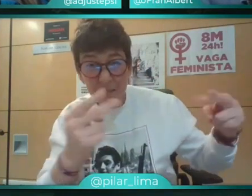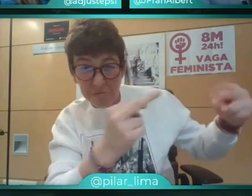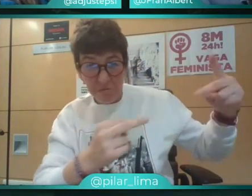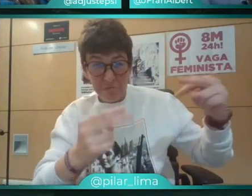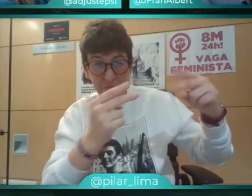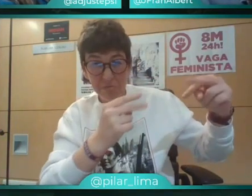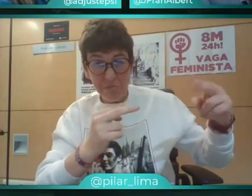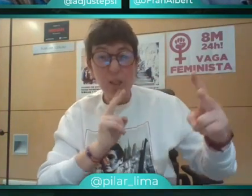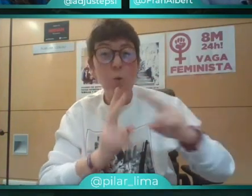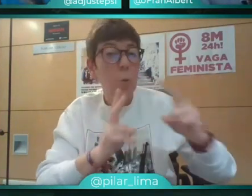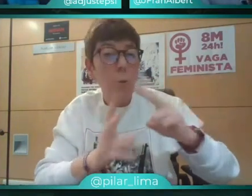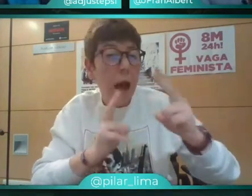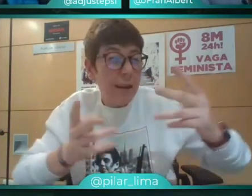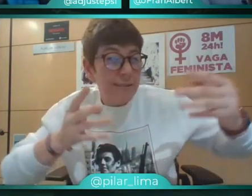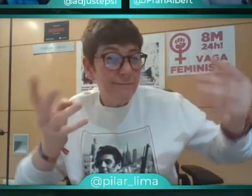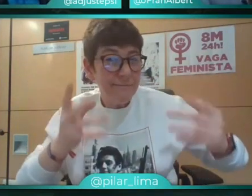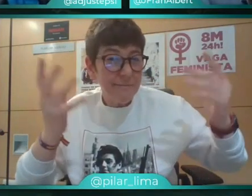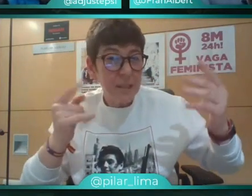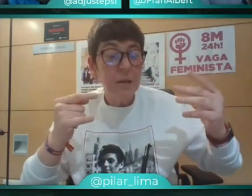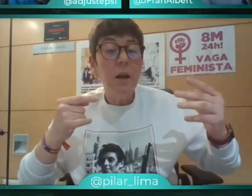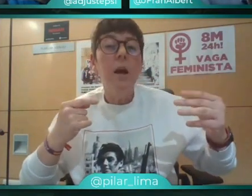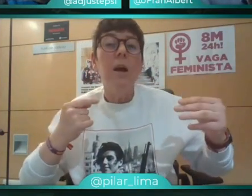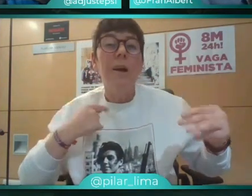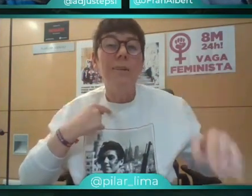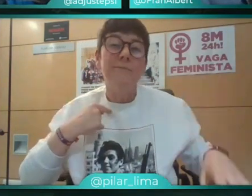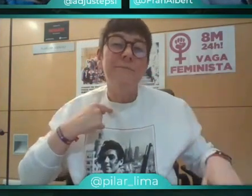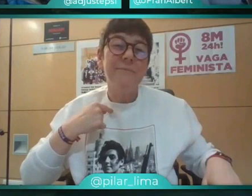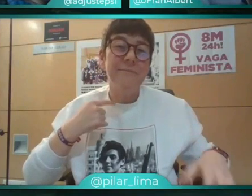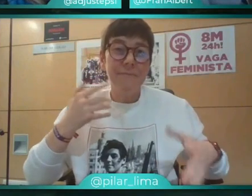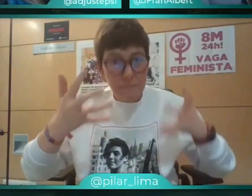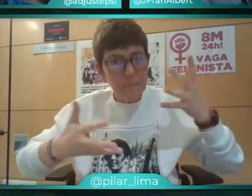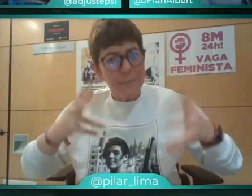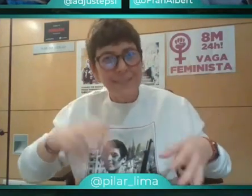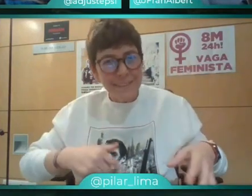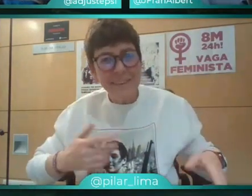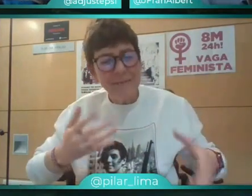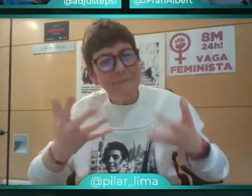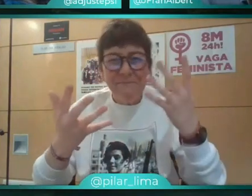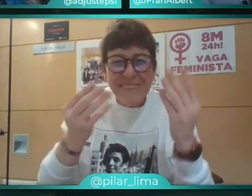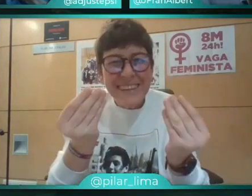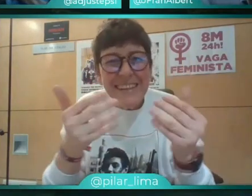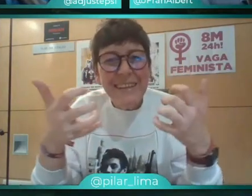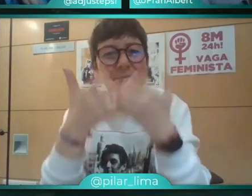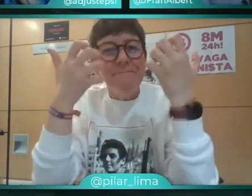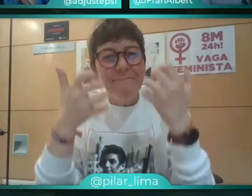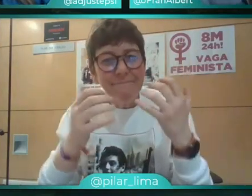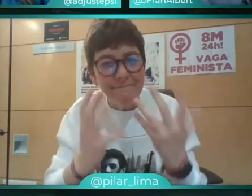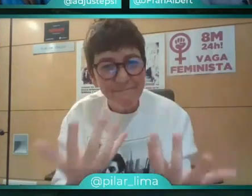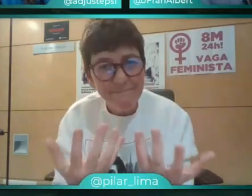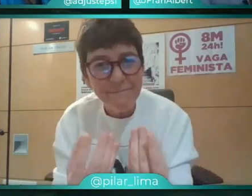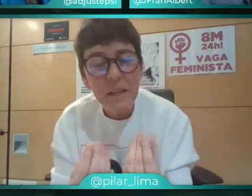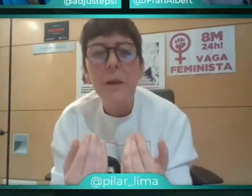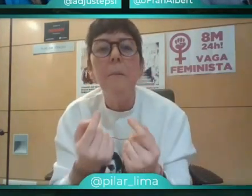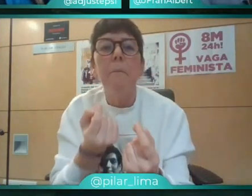vosotros emitís palabras igual que aquí las personas se increpan se insultan suben el tono de voz lo elevan